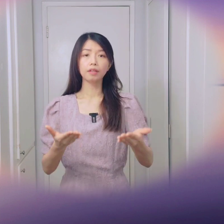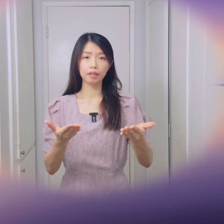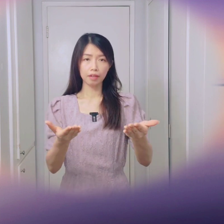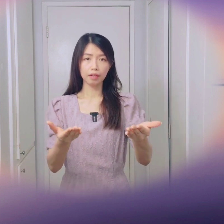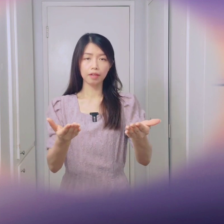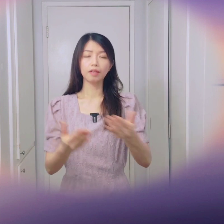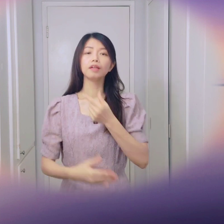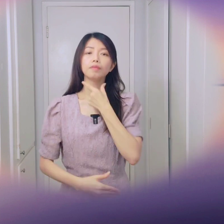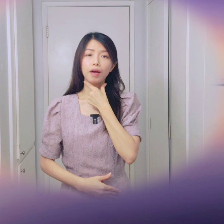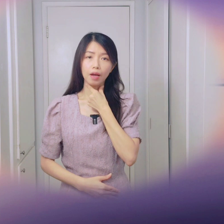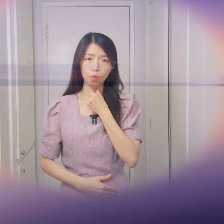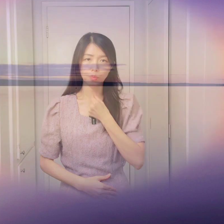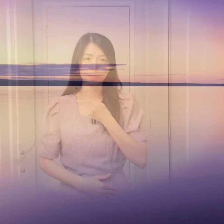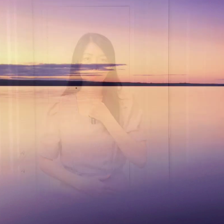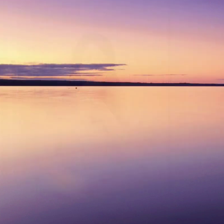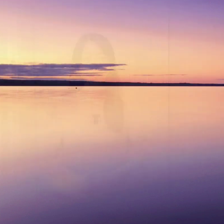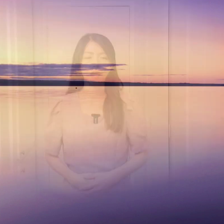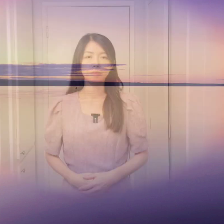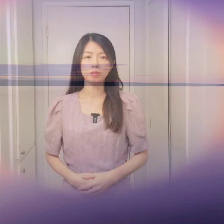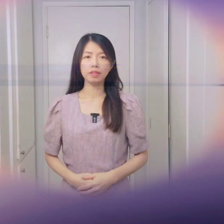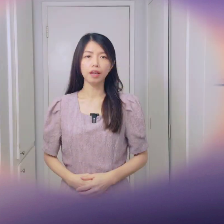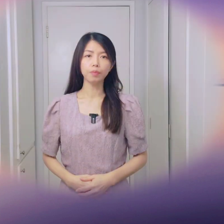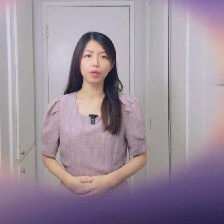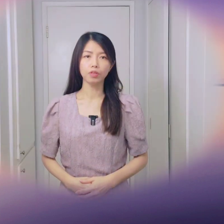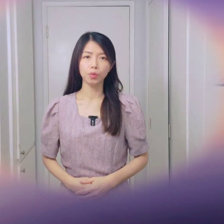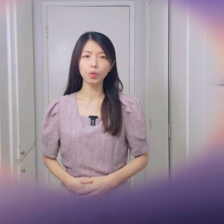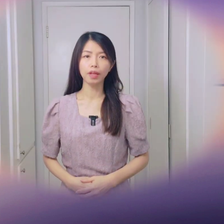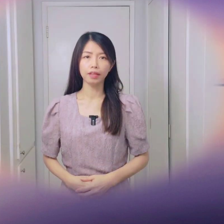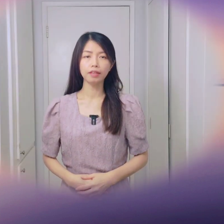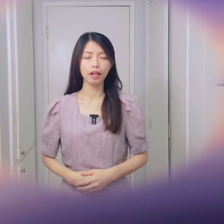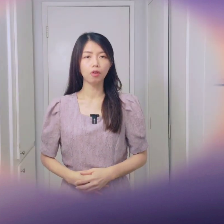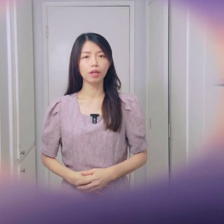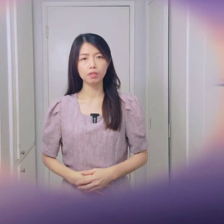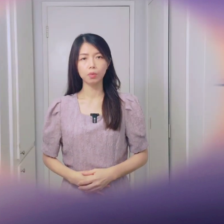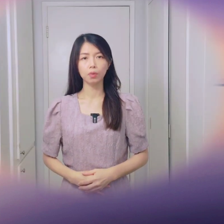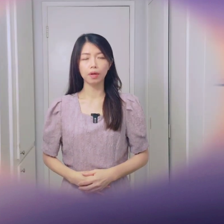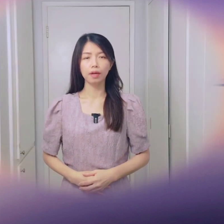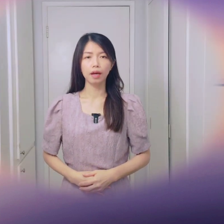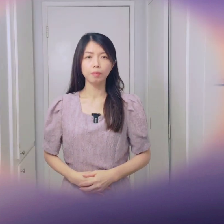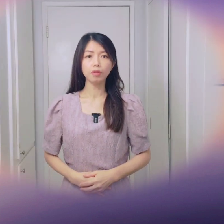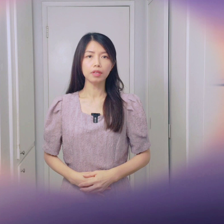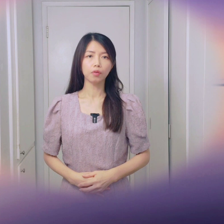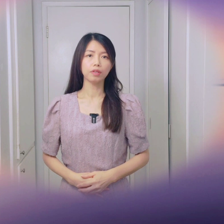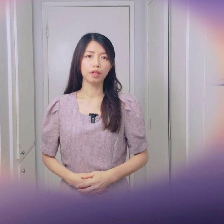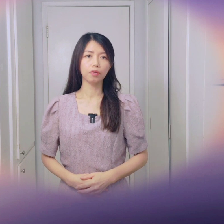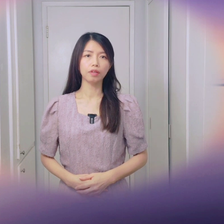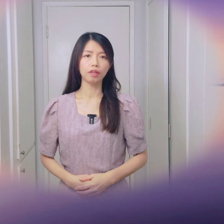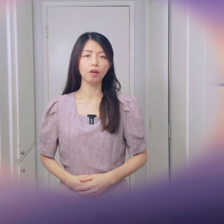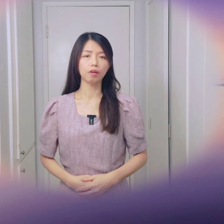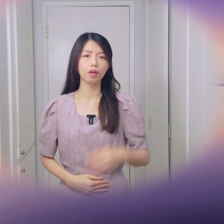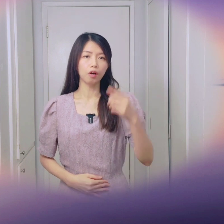버리길 바라오. 아버지 나를 보내지오. 나는 달려가겠소. 아버지라고 한